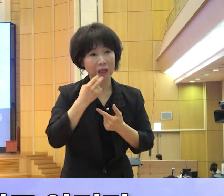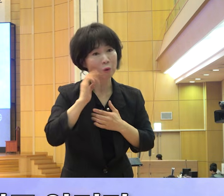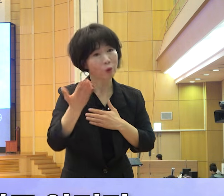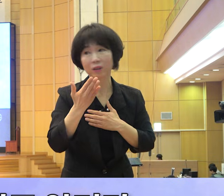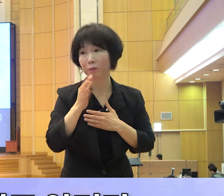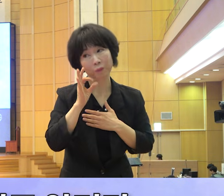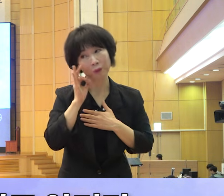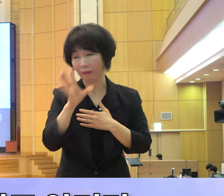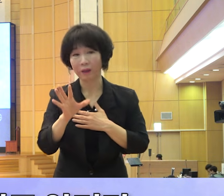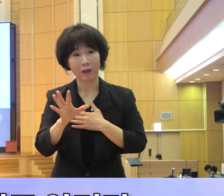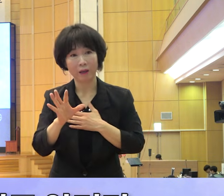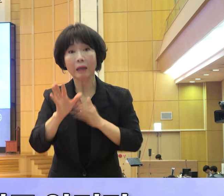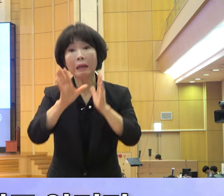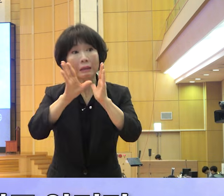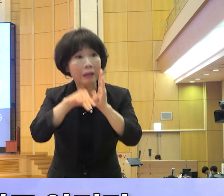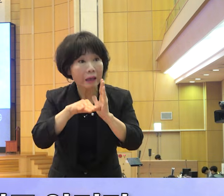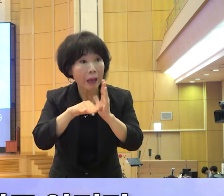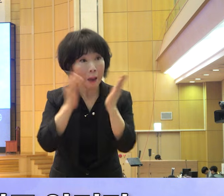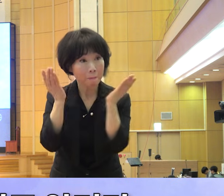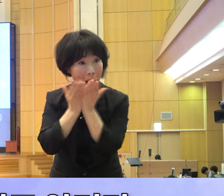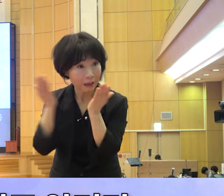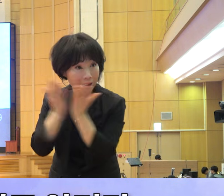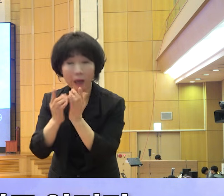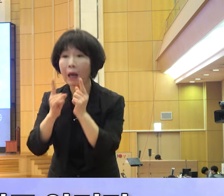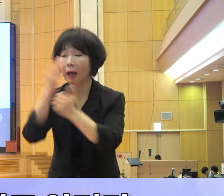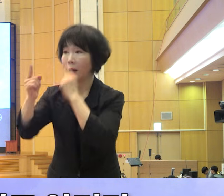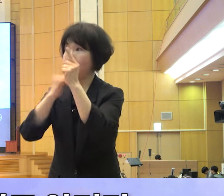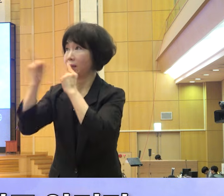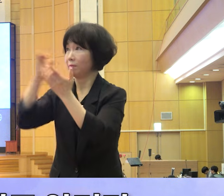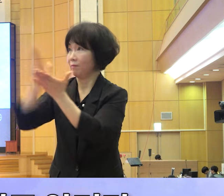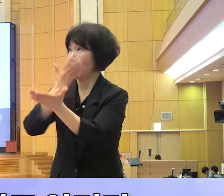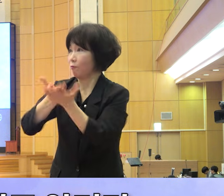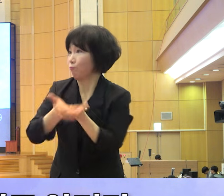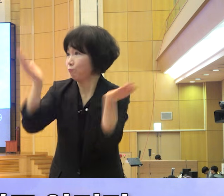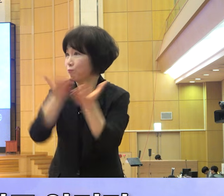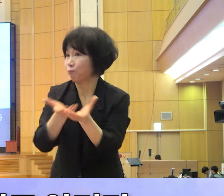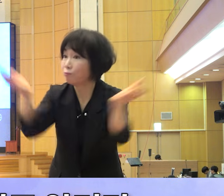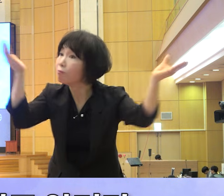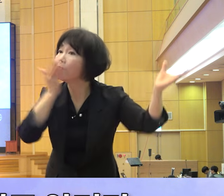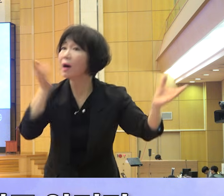그래서 성경 말씀에 때를 따라 양식을 나눠주는 거예요.